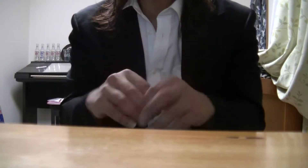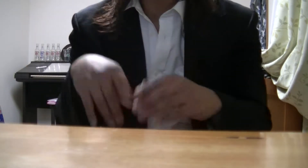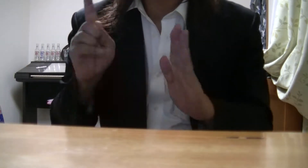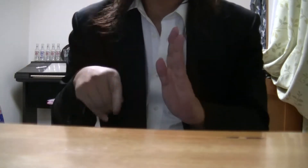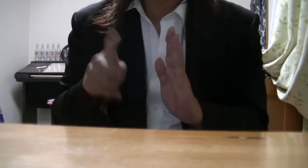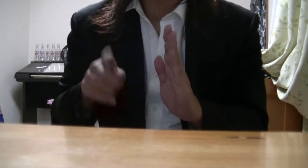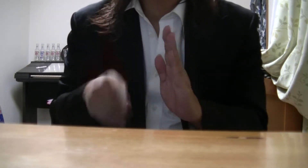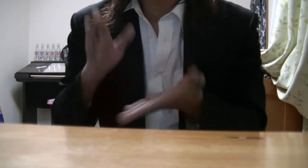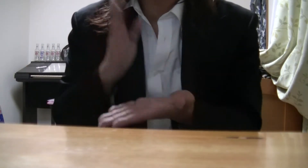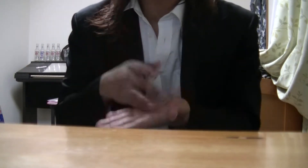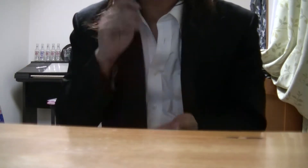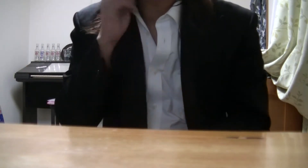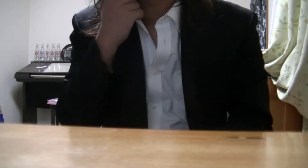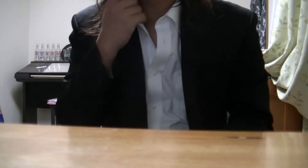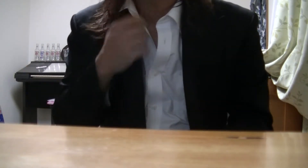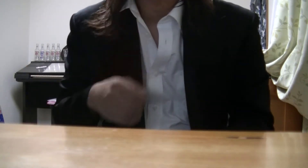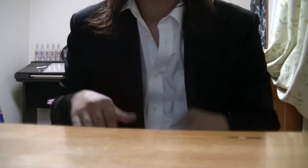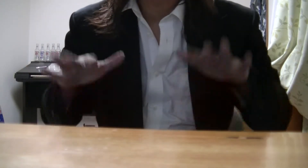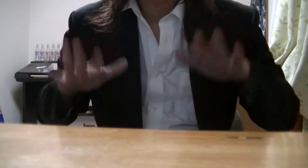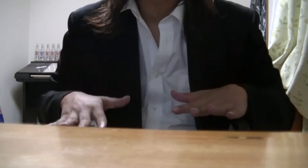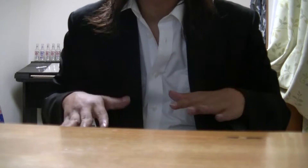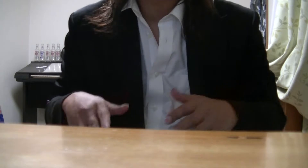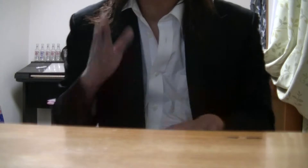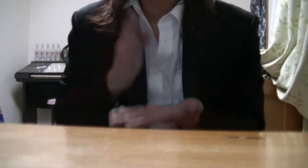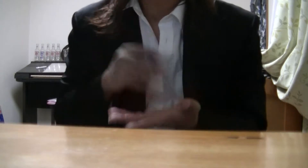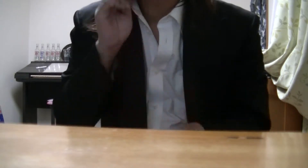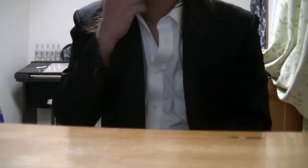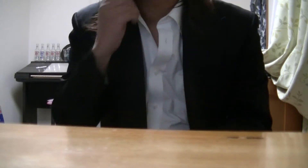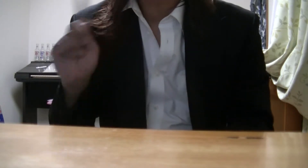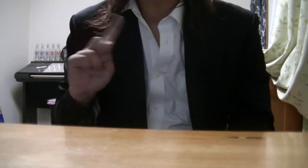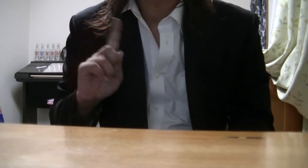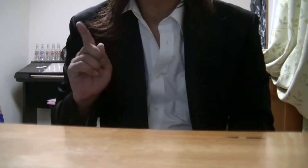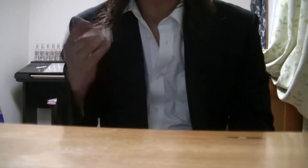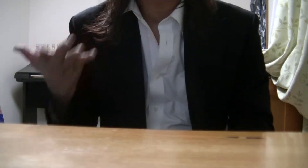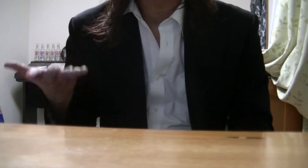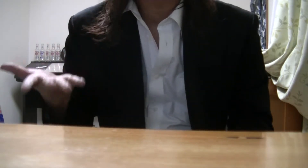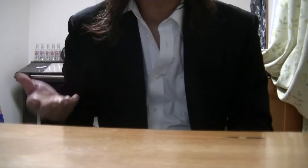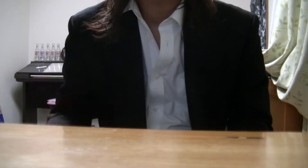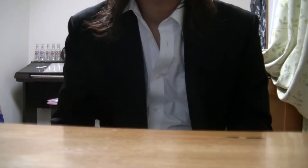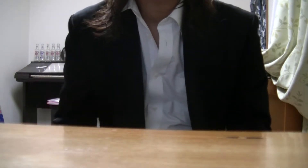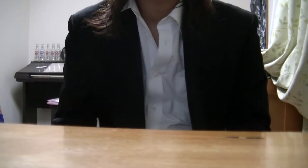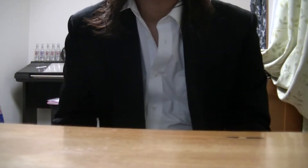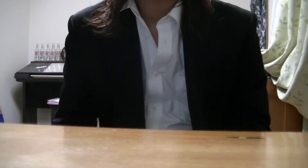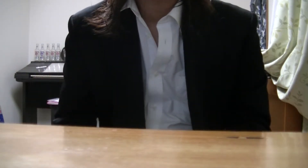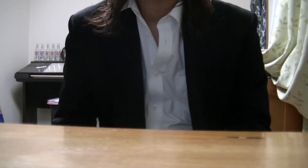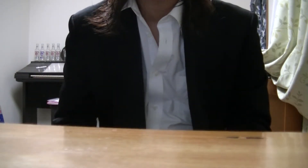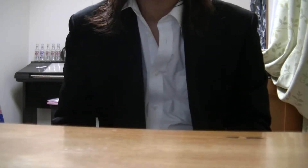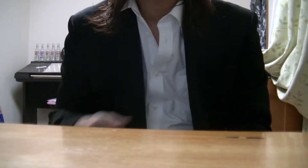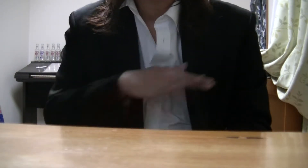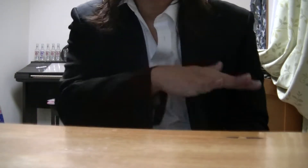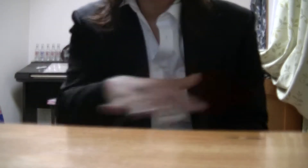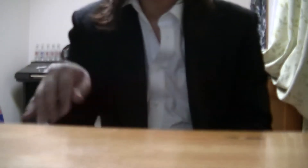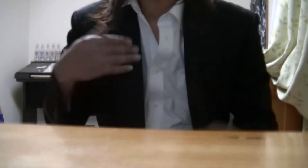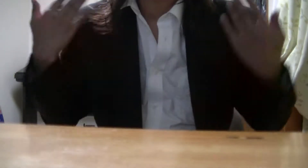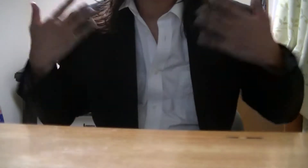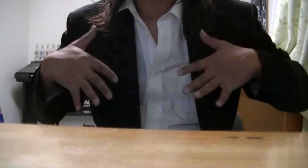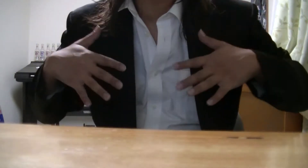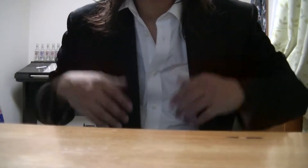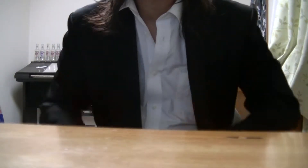のよ、今もよ、なんでかわかる、みんな疲れたんよ、みん